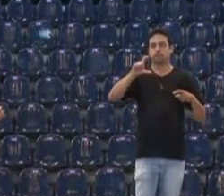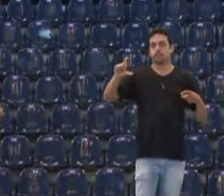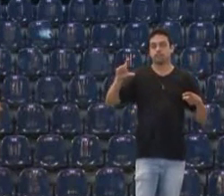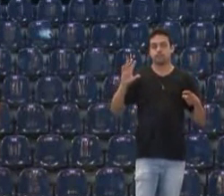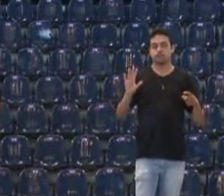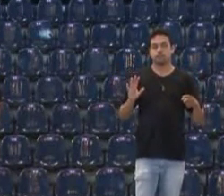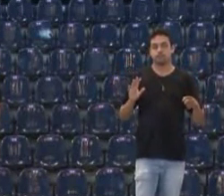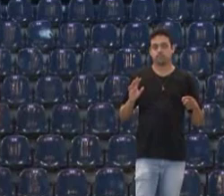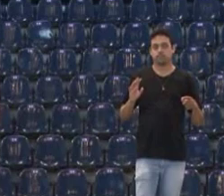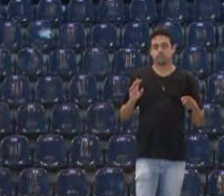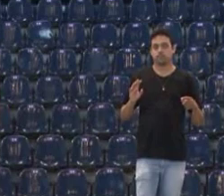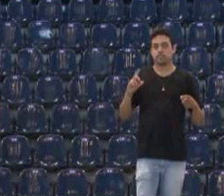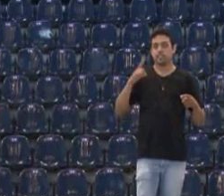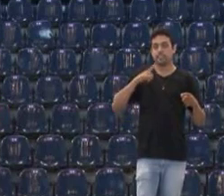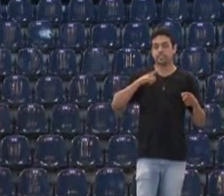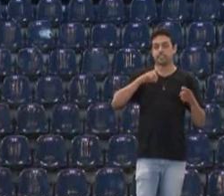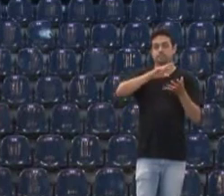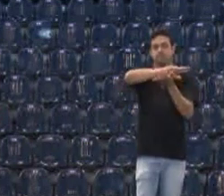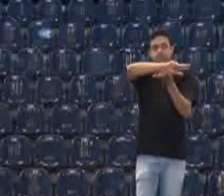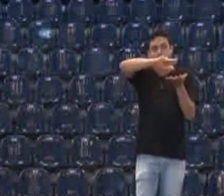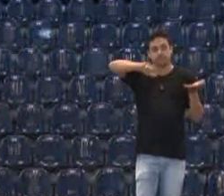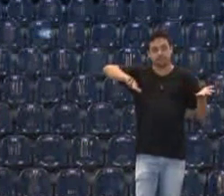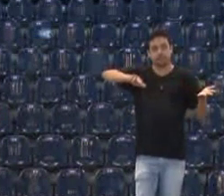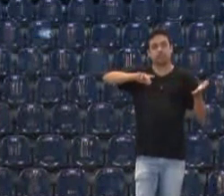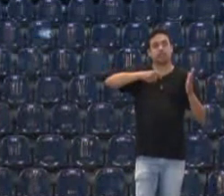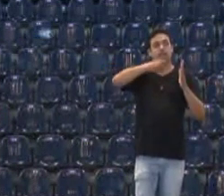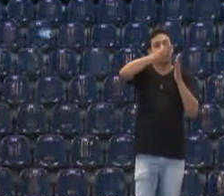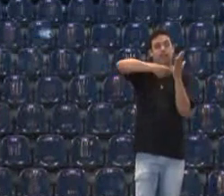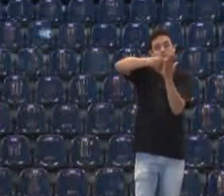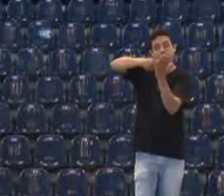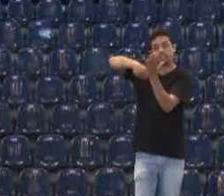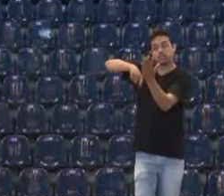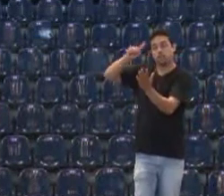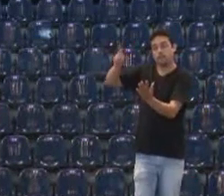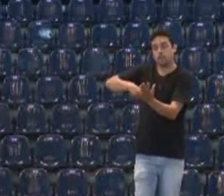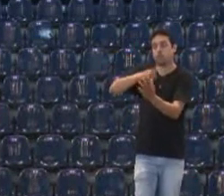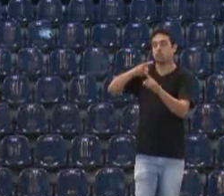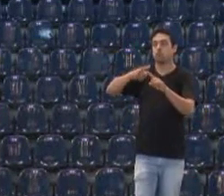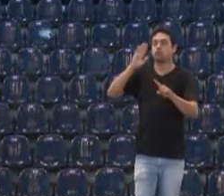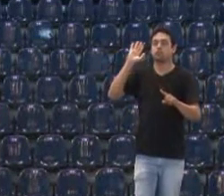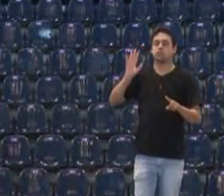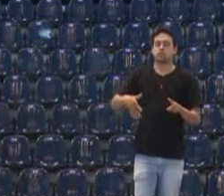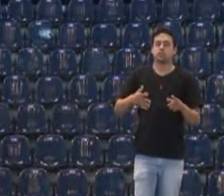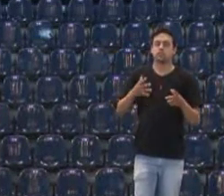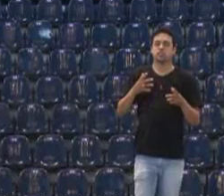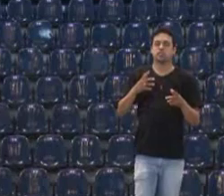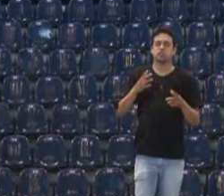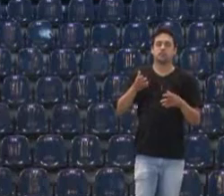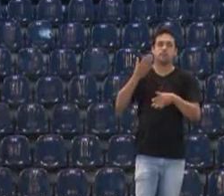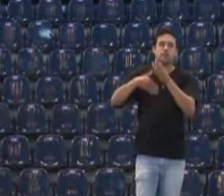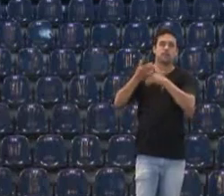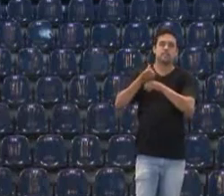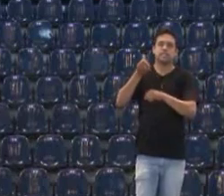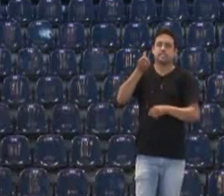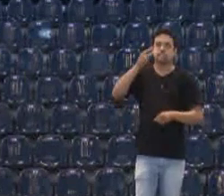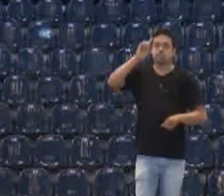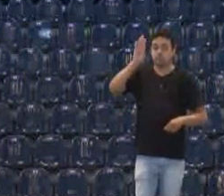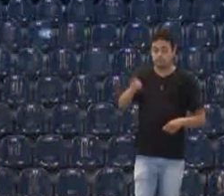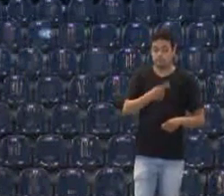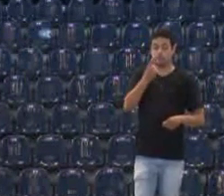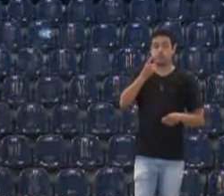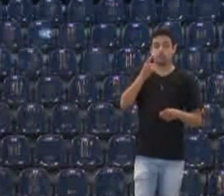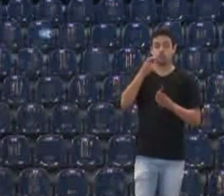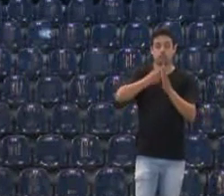só, são milhões de redações, queridos. Na última edição do Enem foram quase 6 milhões de